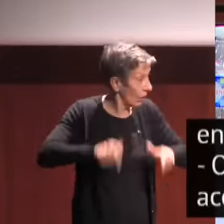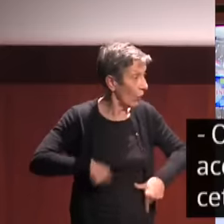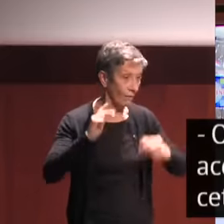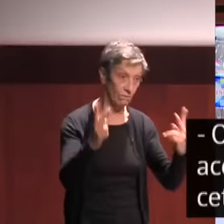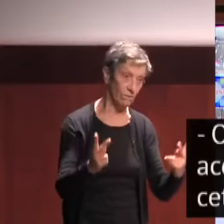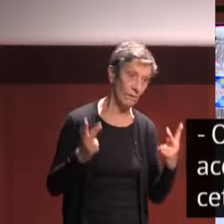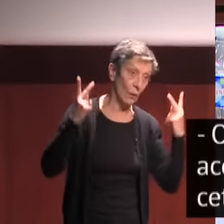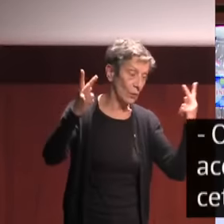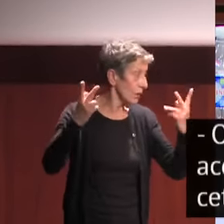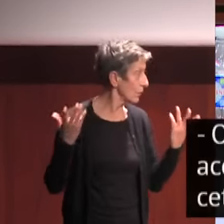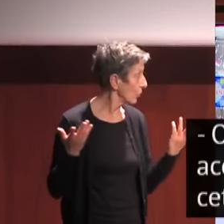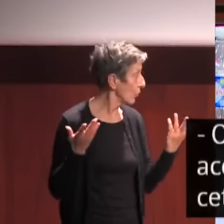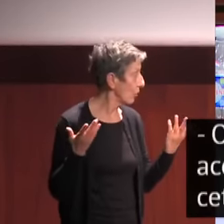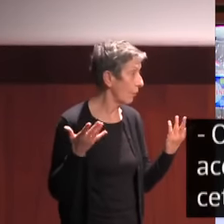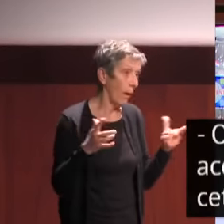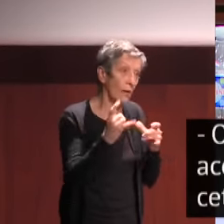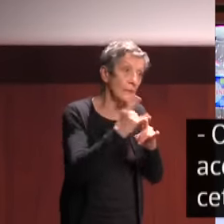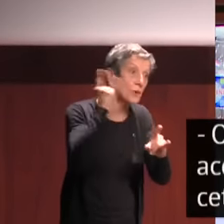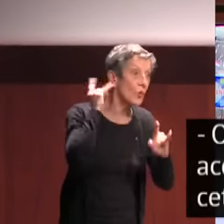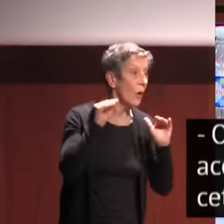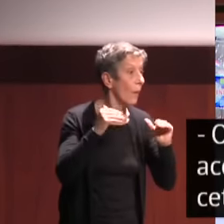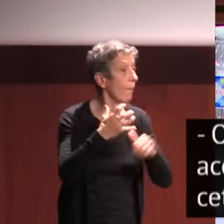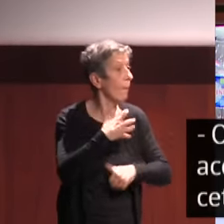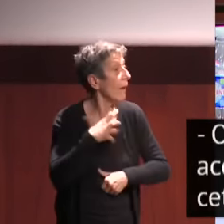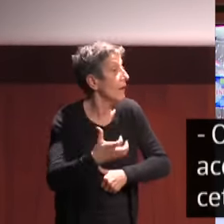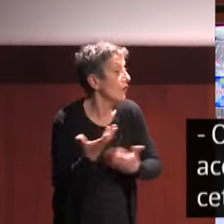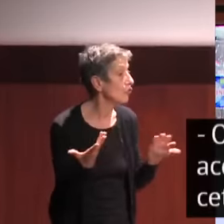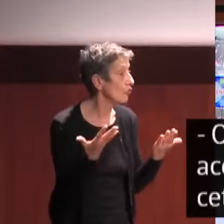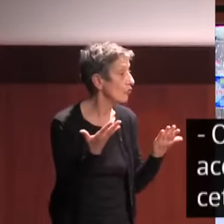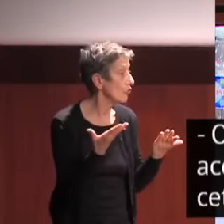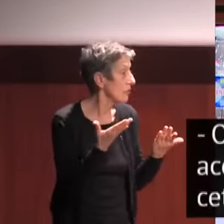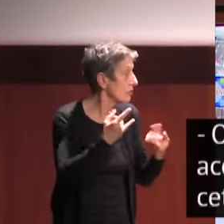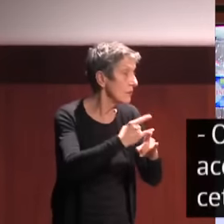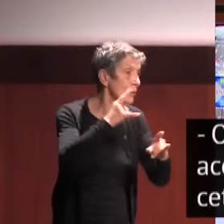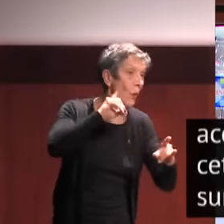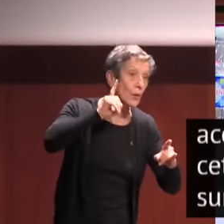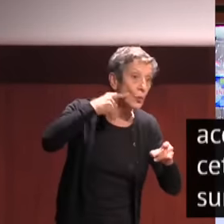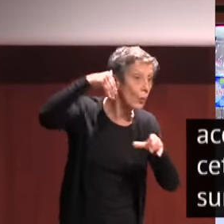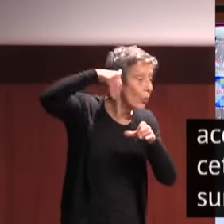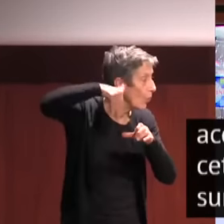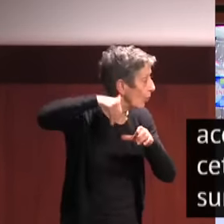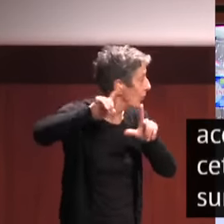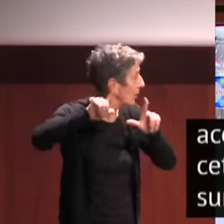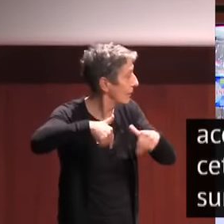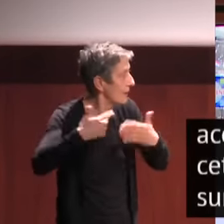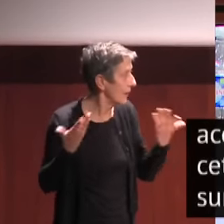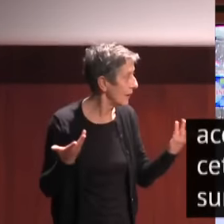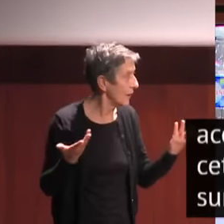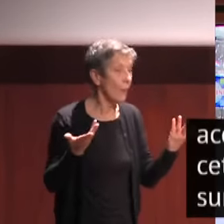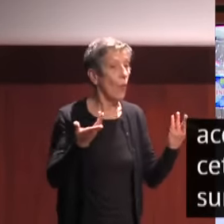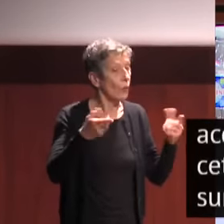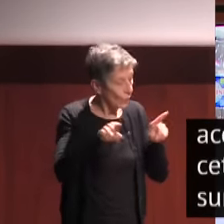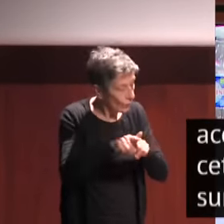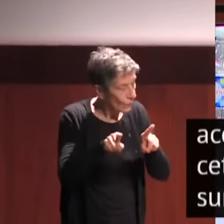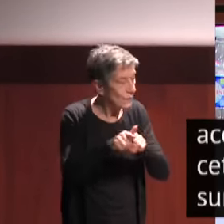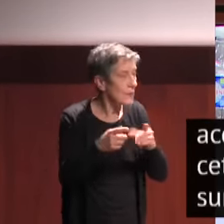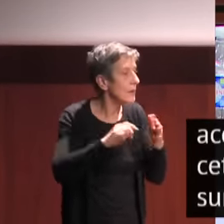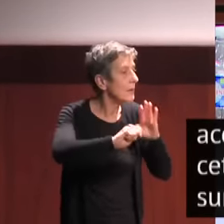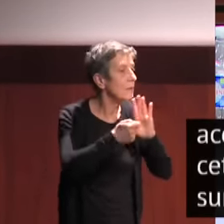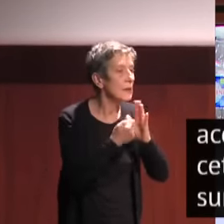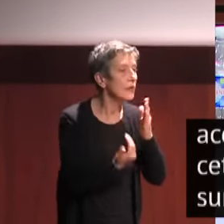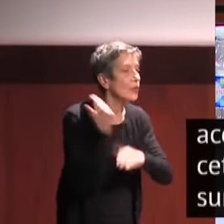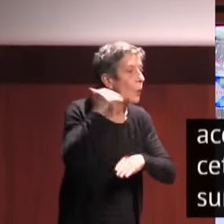même une histoire assez riche sur la surdité, on ouvre nos portes à des visites lors des Journées européennes du